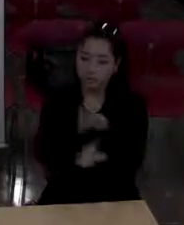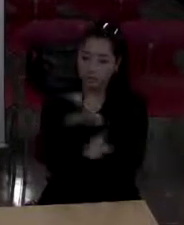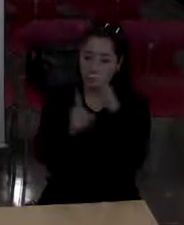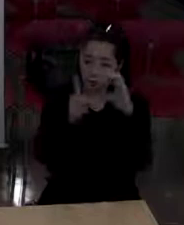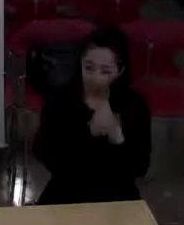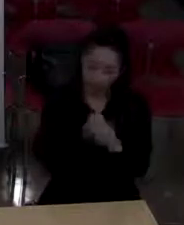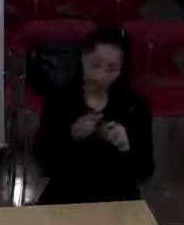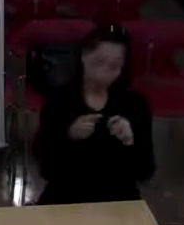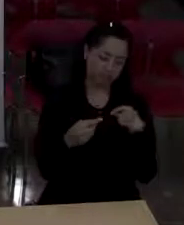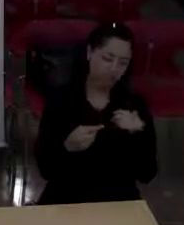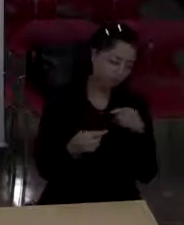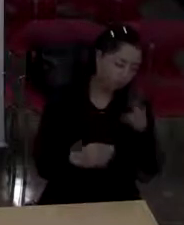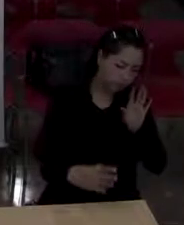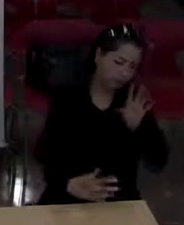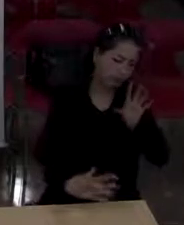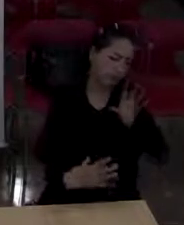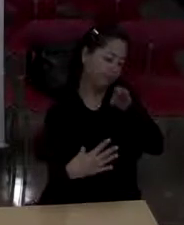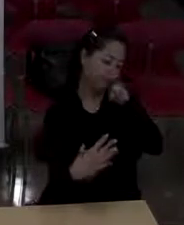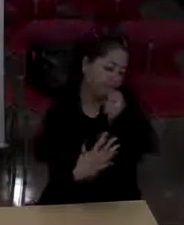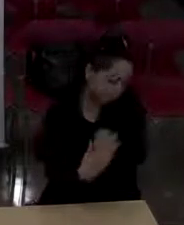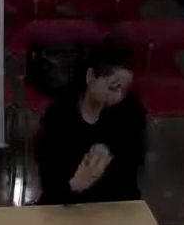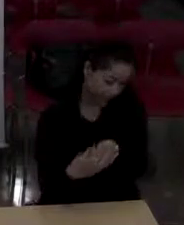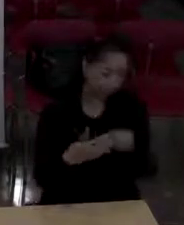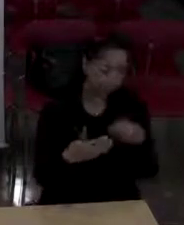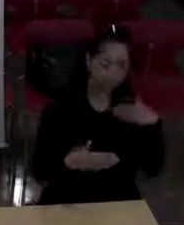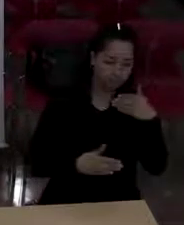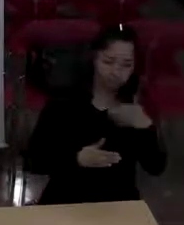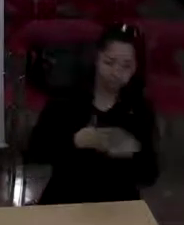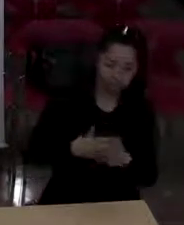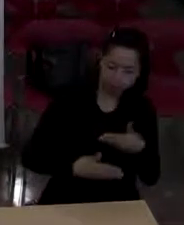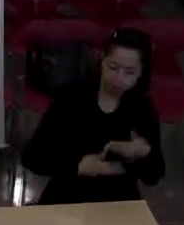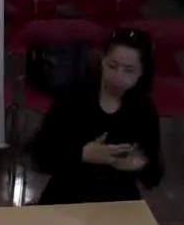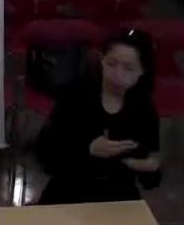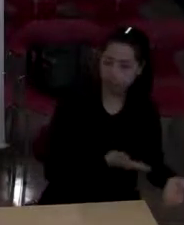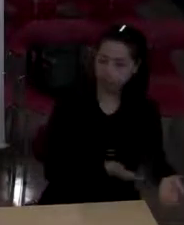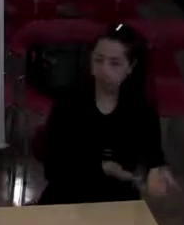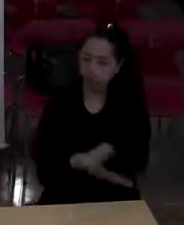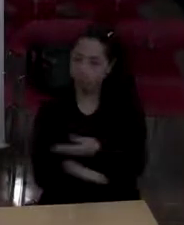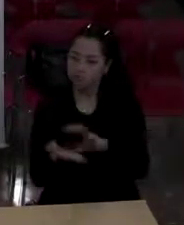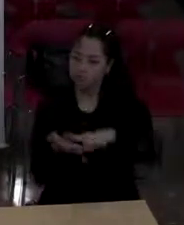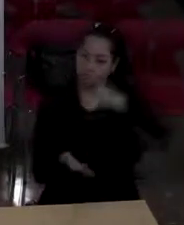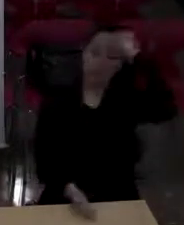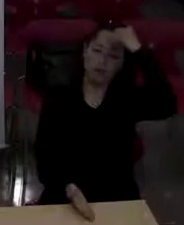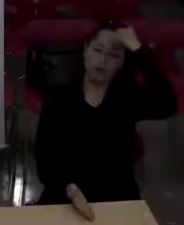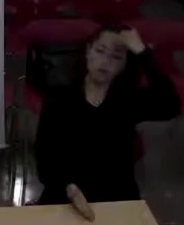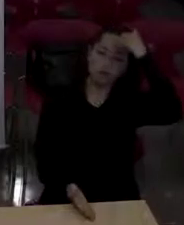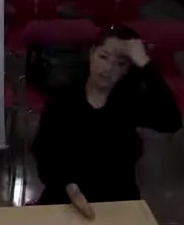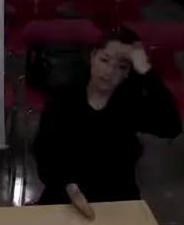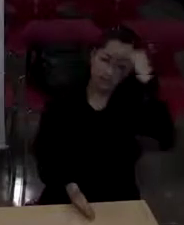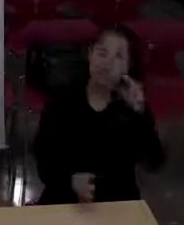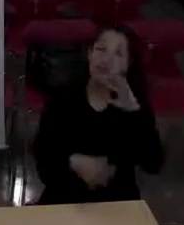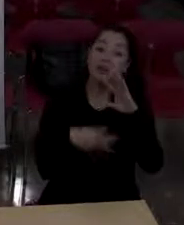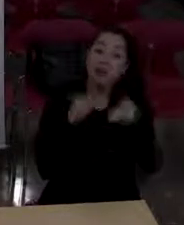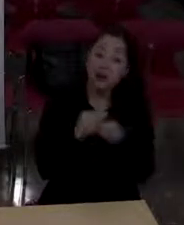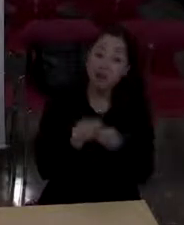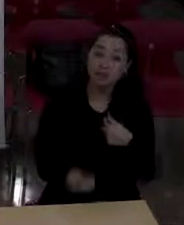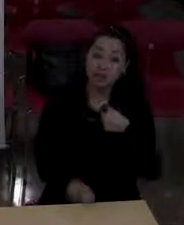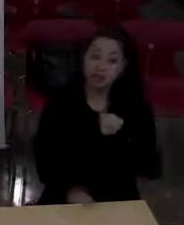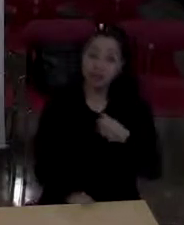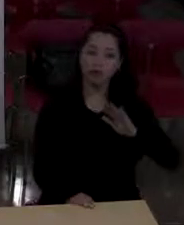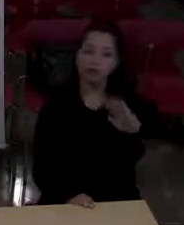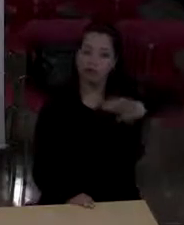incluya, se aprenda, asumiéndose desde pequeños como interlocutores válidos y competentes. En todo el desarrollo de la presencia